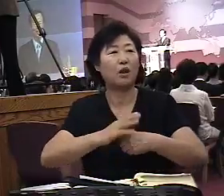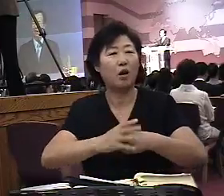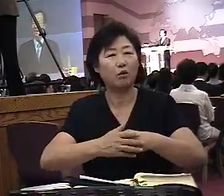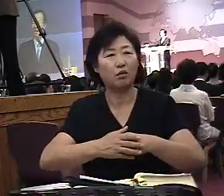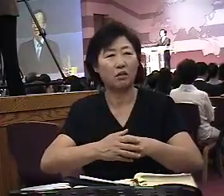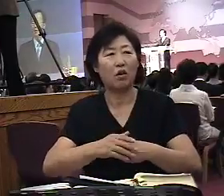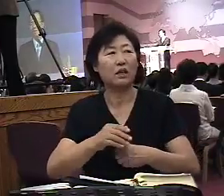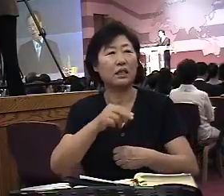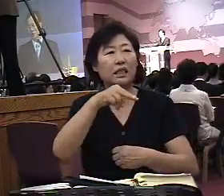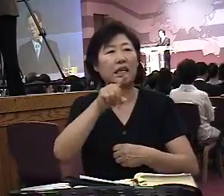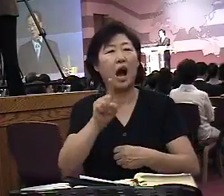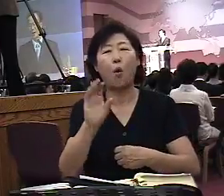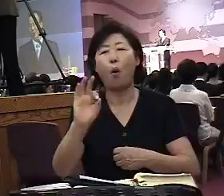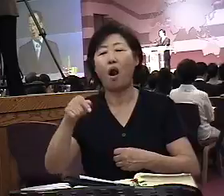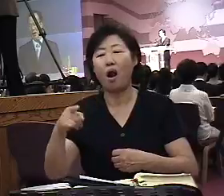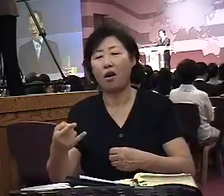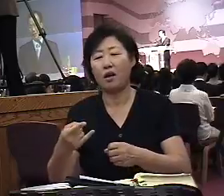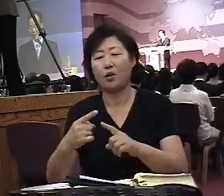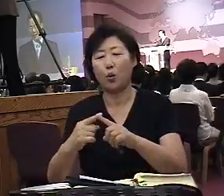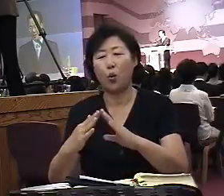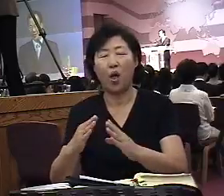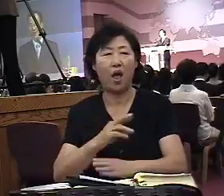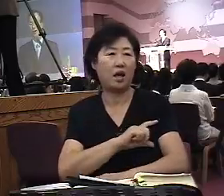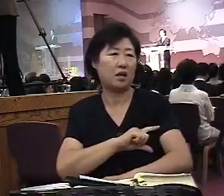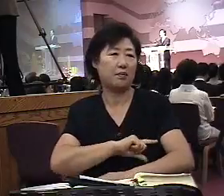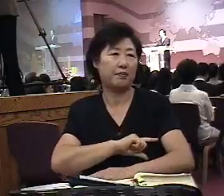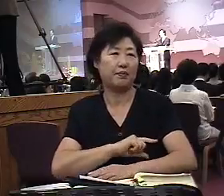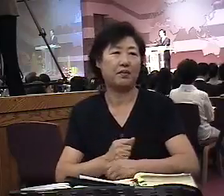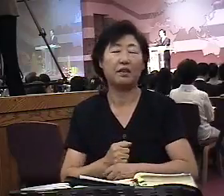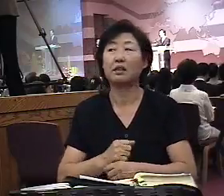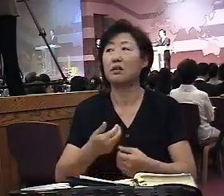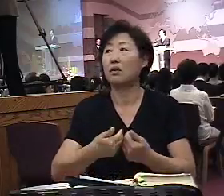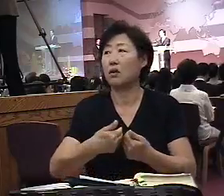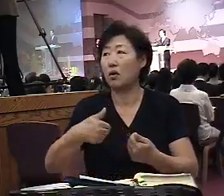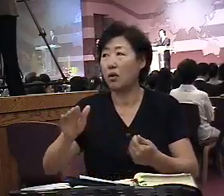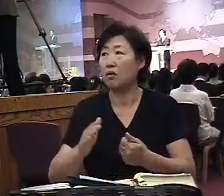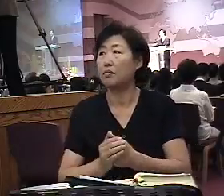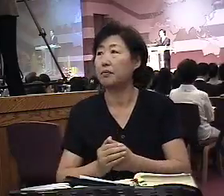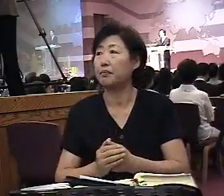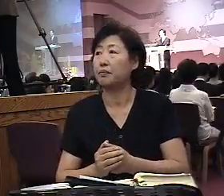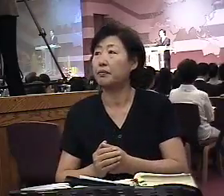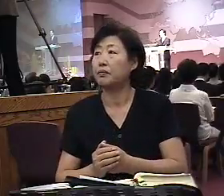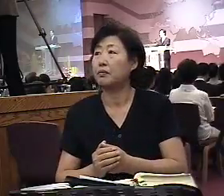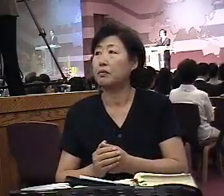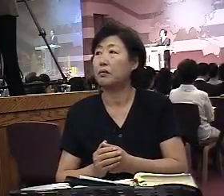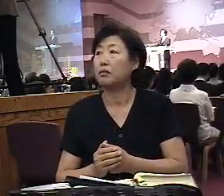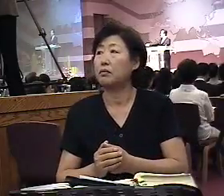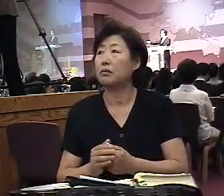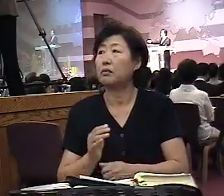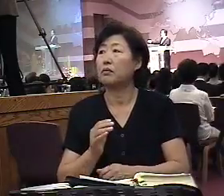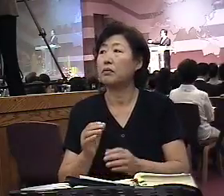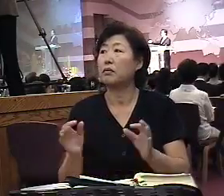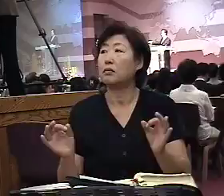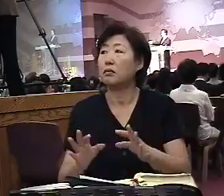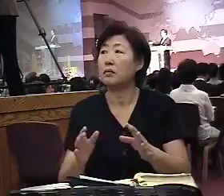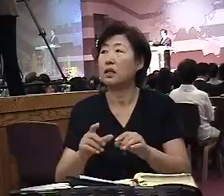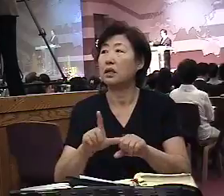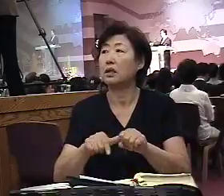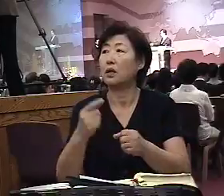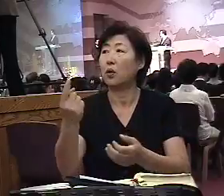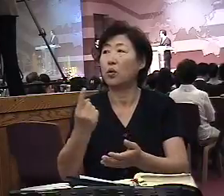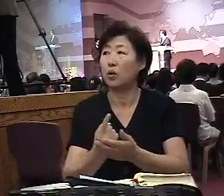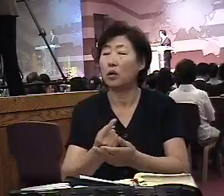해주셨습니다. 또한 평진도 사역은 LND에서 또한 담당자로 수고해 주셨고요. 잠시 이 시간에